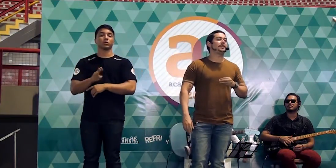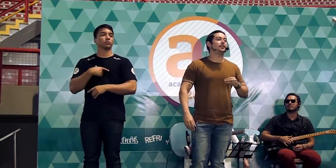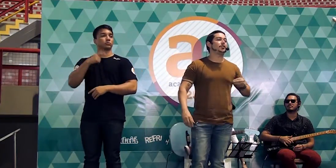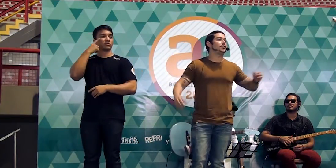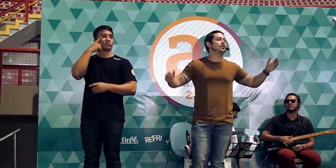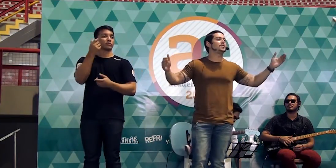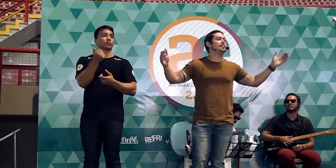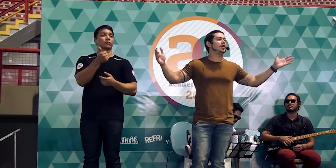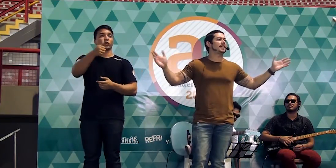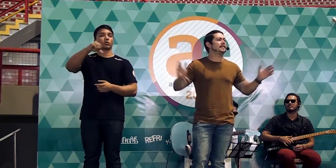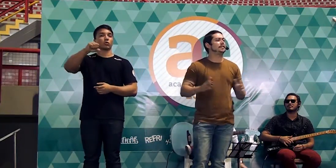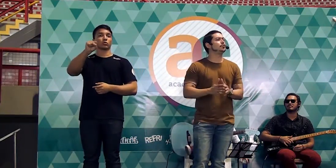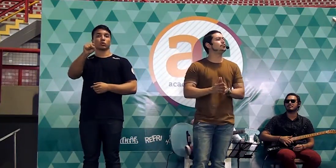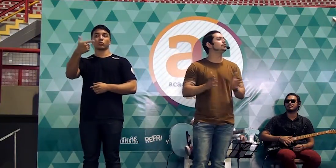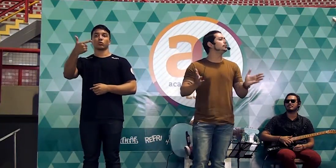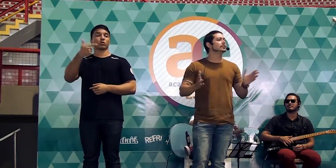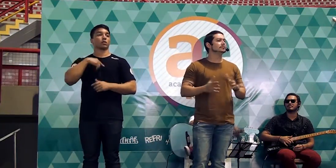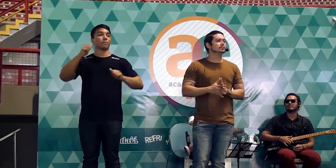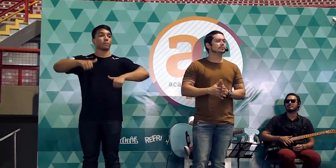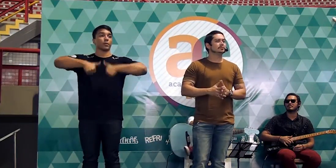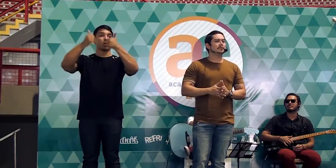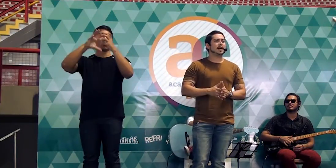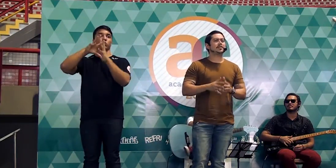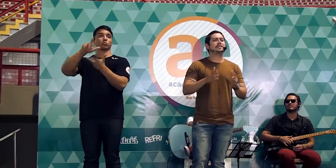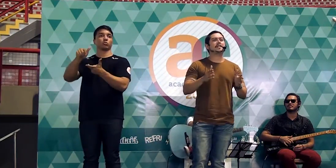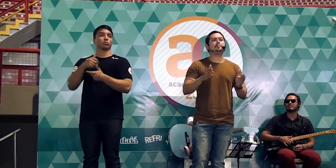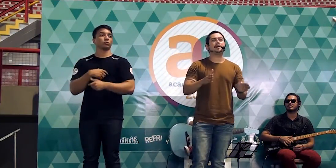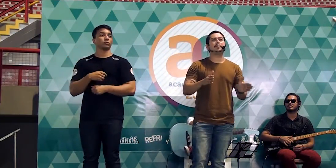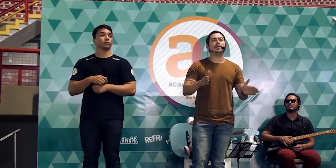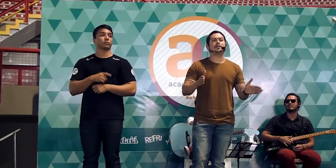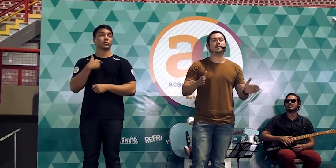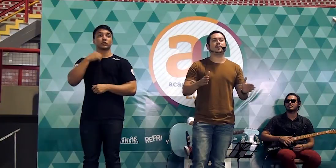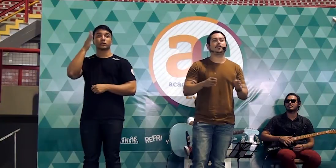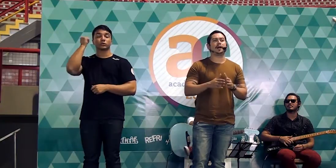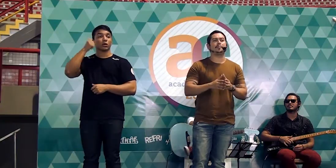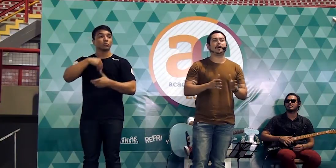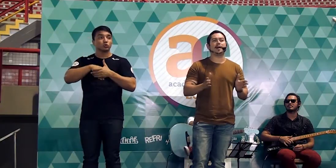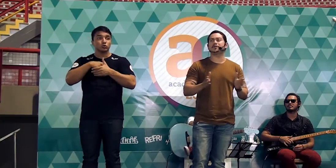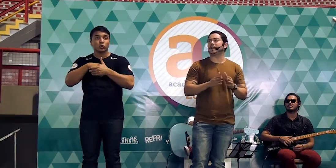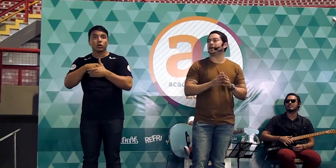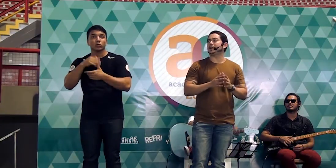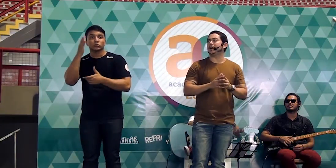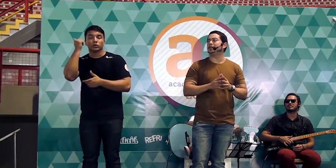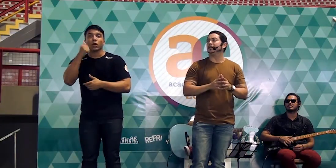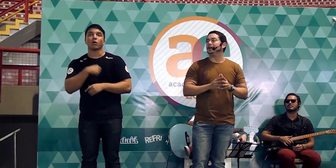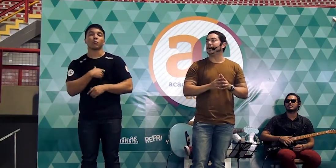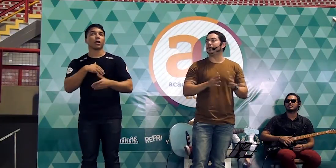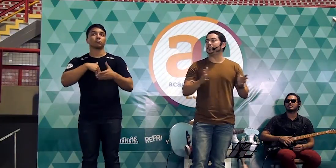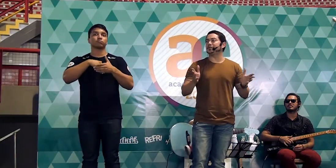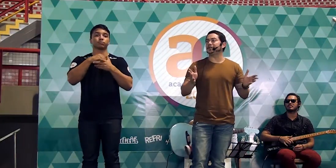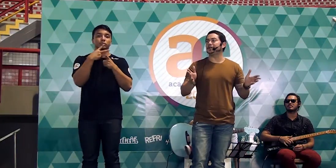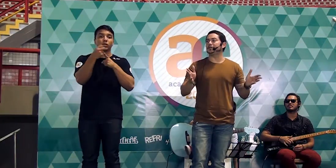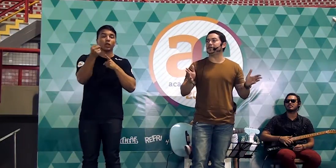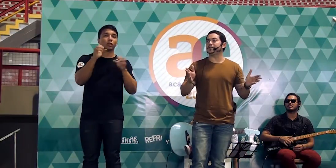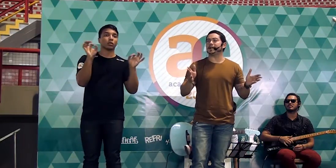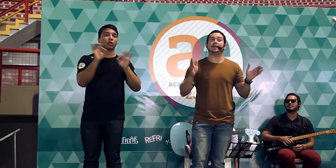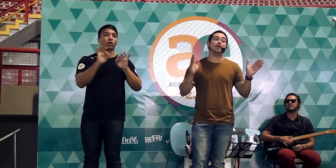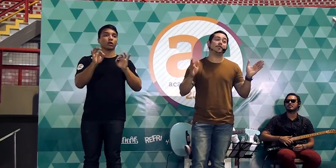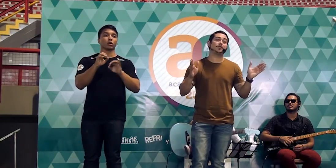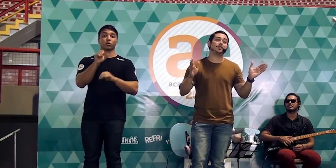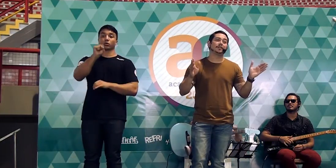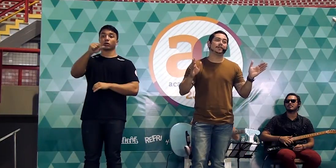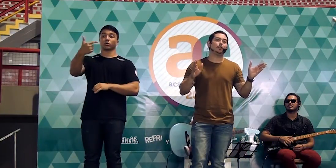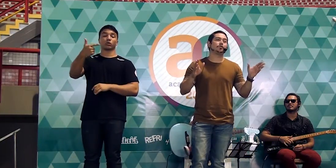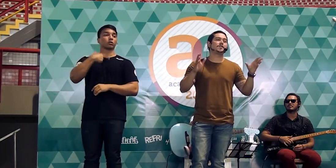Copa de 82, nós tínhamos a melhor seleção do mundo. A gente sabia jogar bola, mas não sabe ganhar. A Copa de 82,